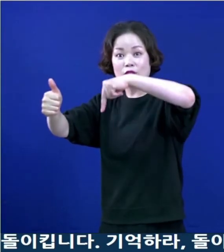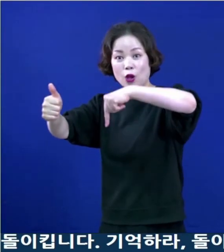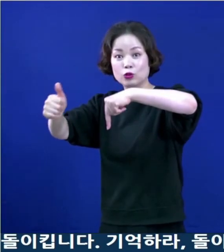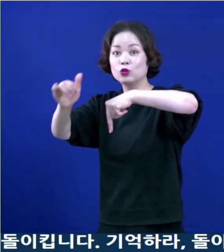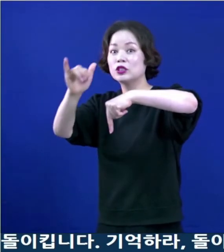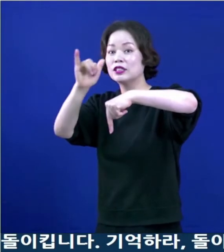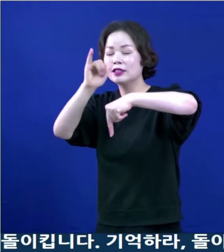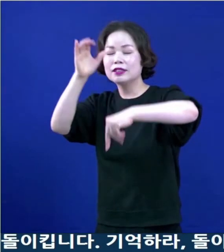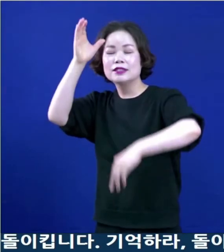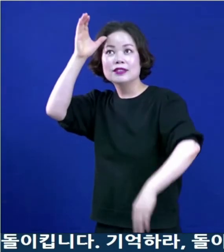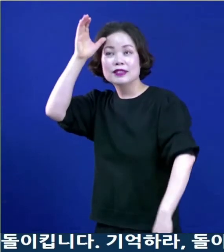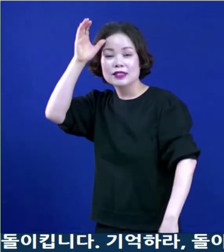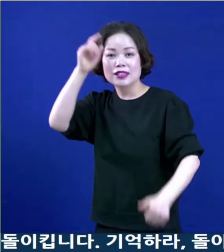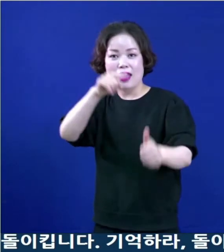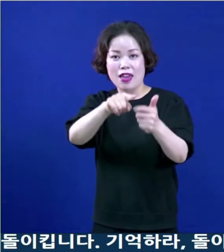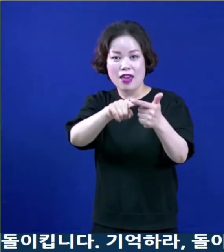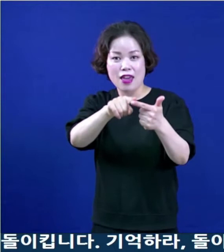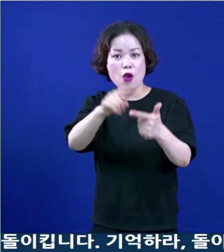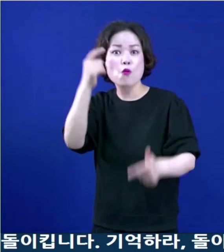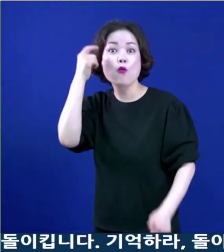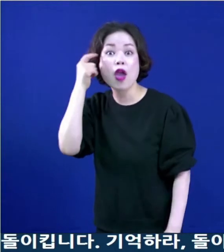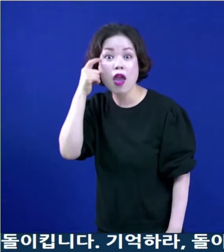것이라는 기대를 합니다. 왜요?